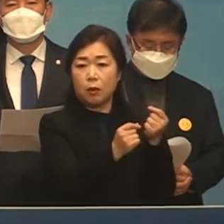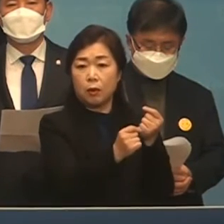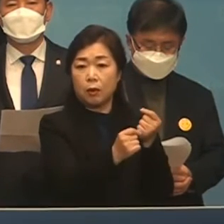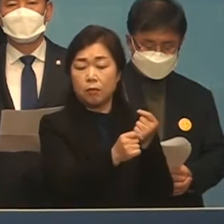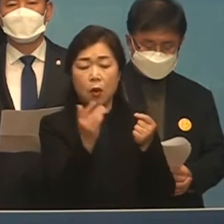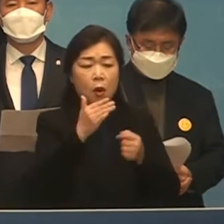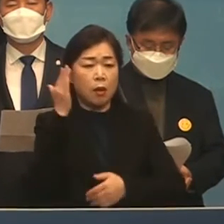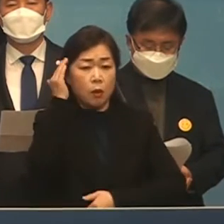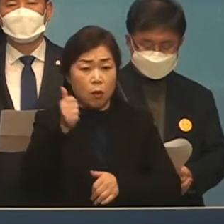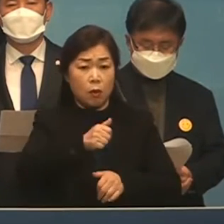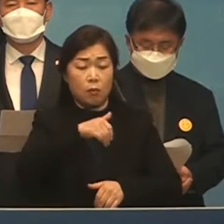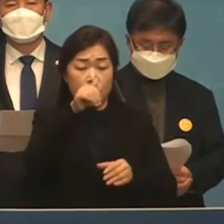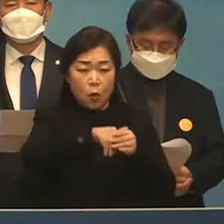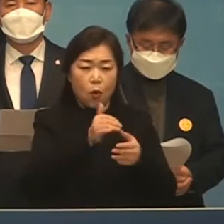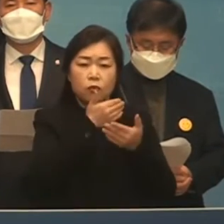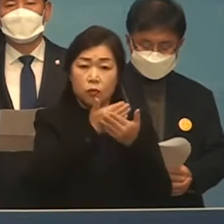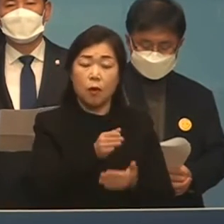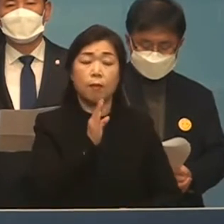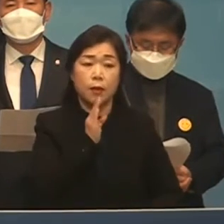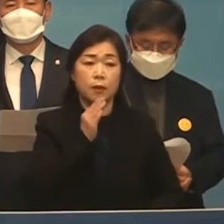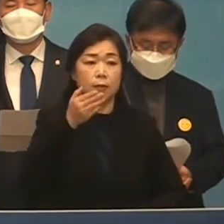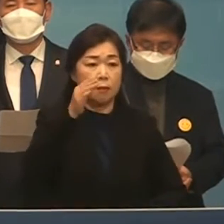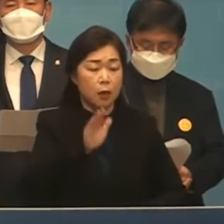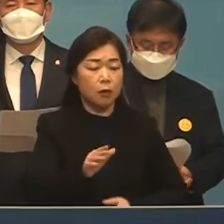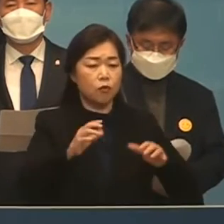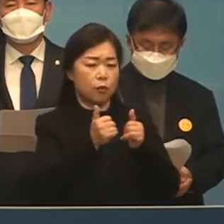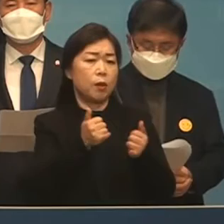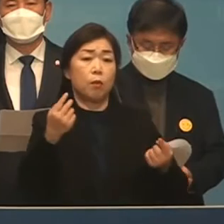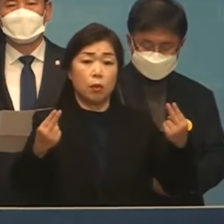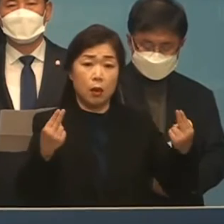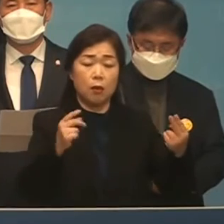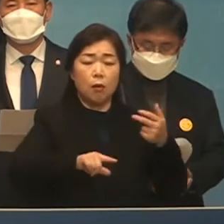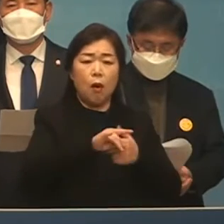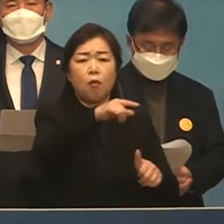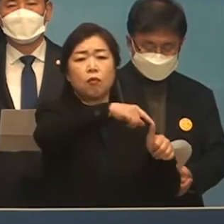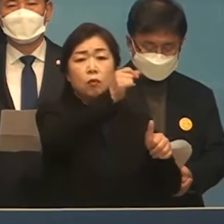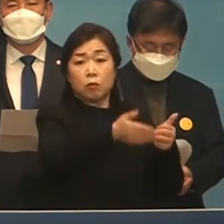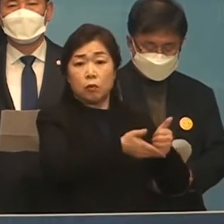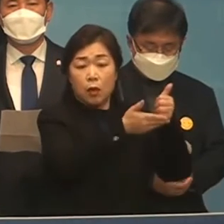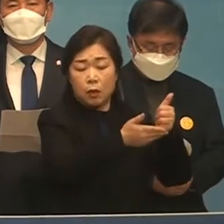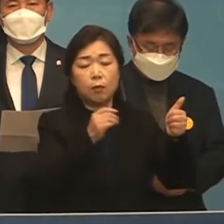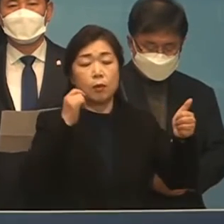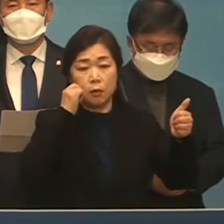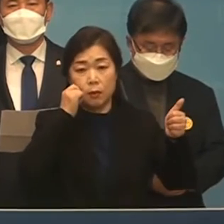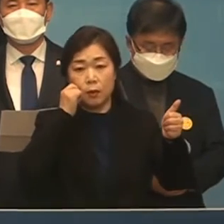아무리 대통령 선거가 중요하다고 해도 국민보다 우선할 수는 없습니다.